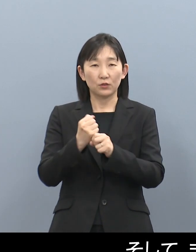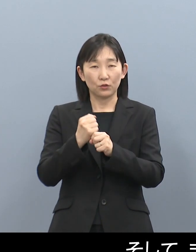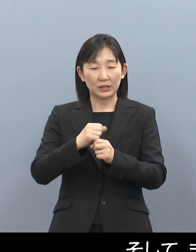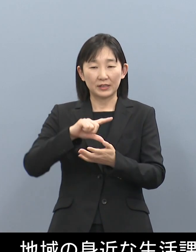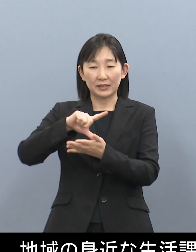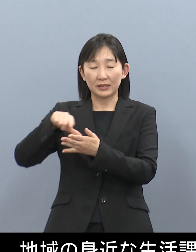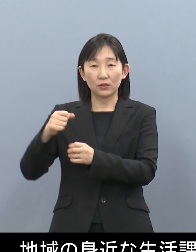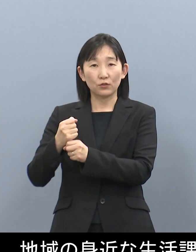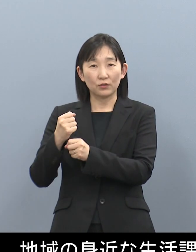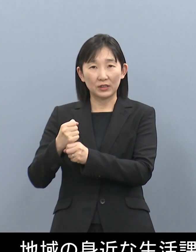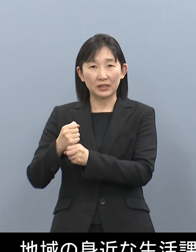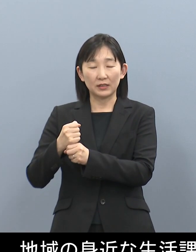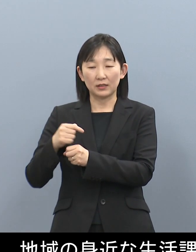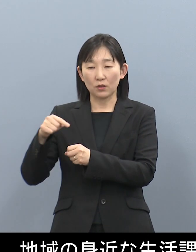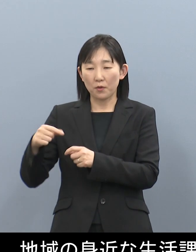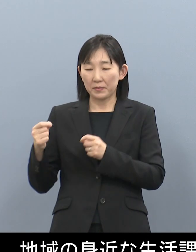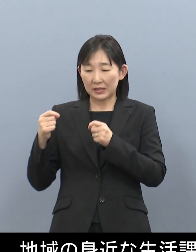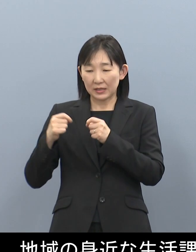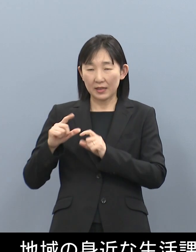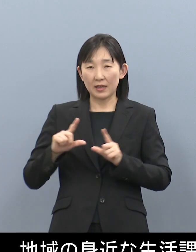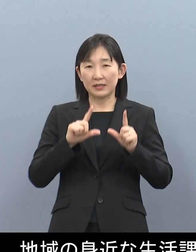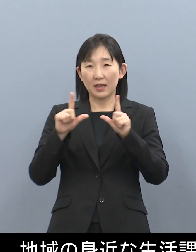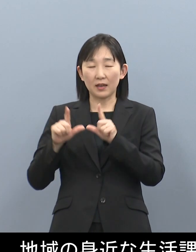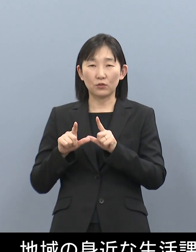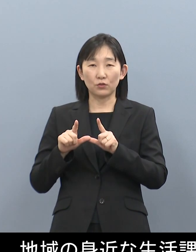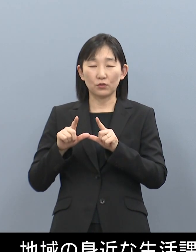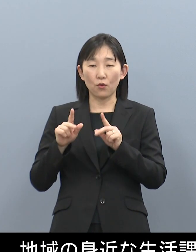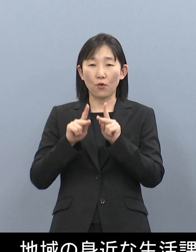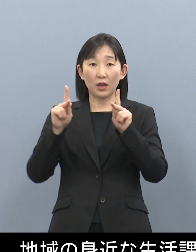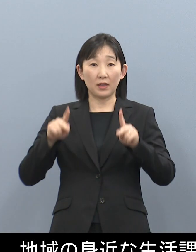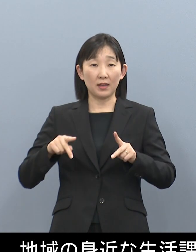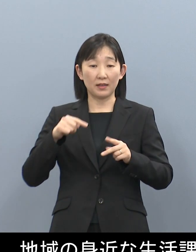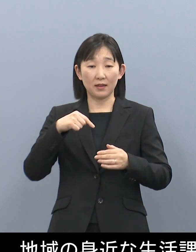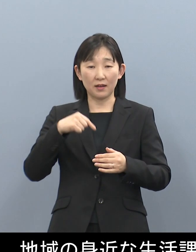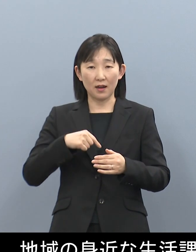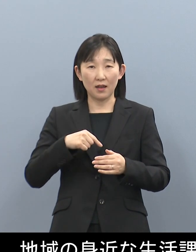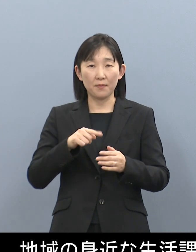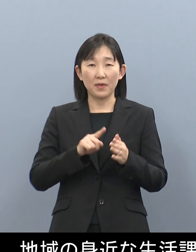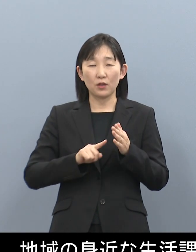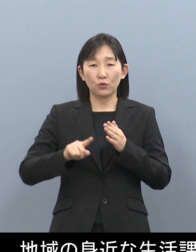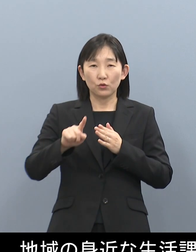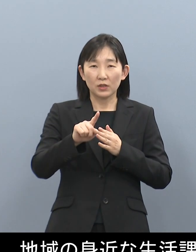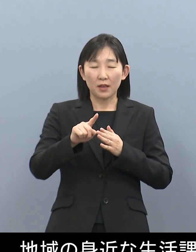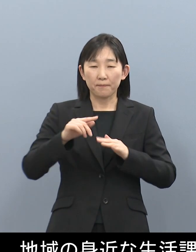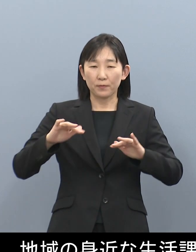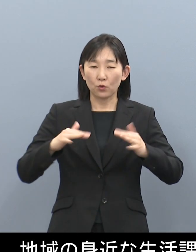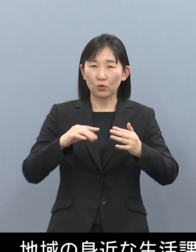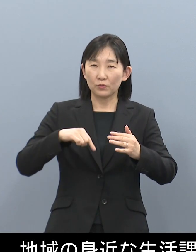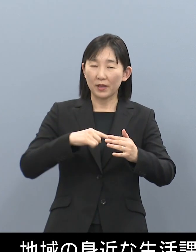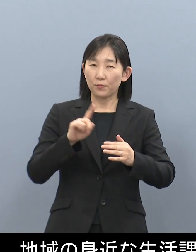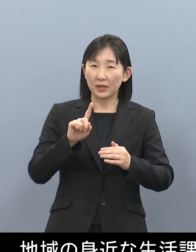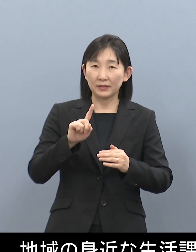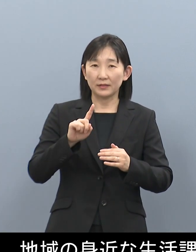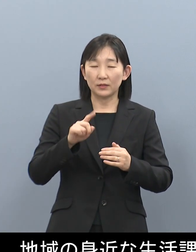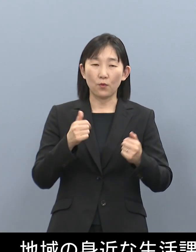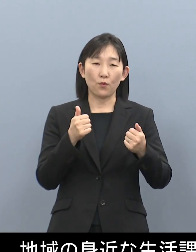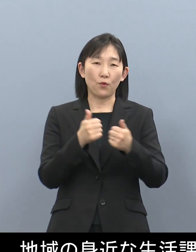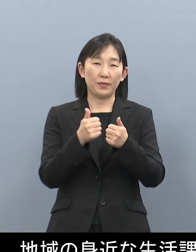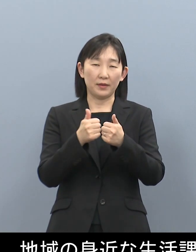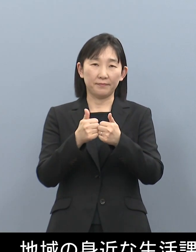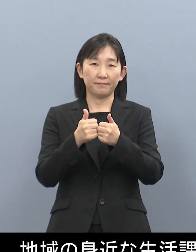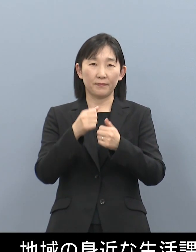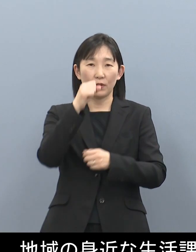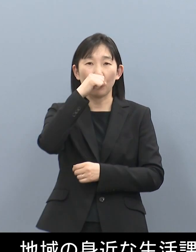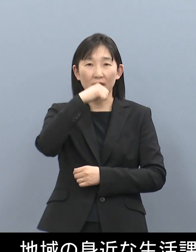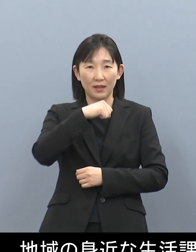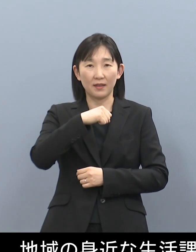くり、地域の身近な生活課題等の中から優先的に取り組む課題等についての懇談を予定いたし